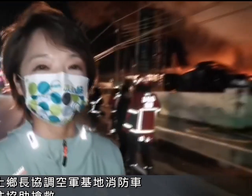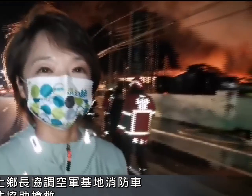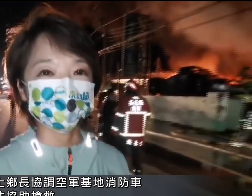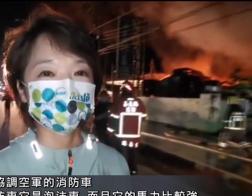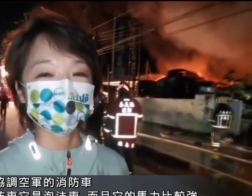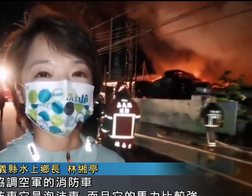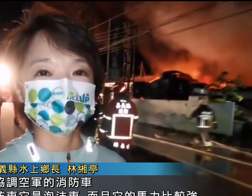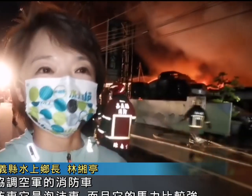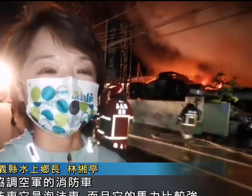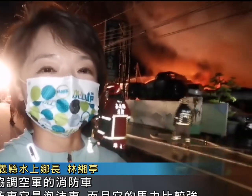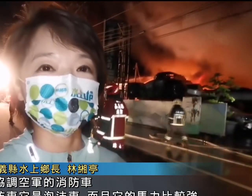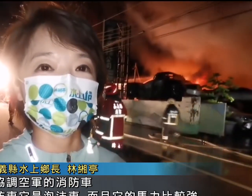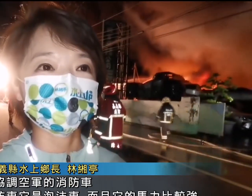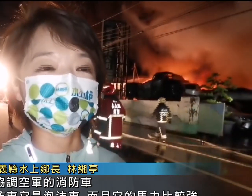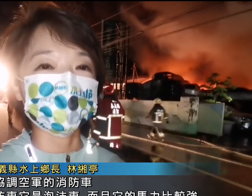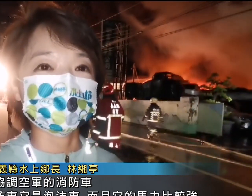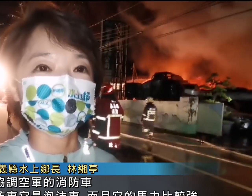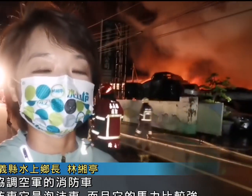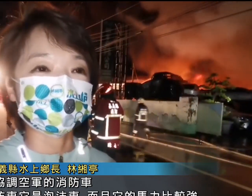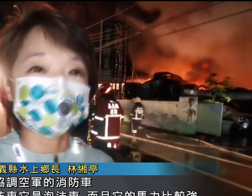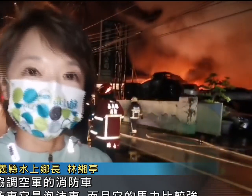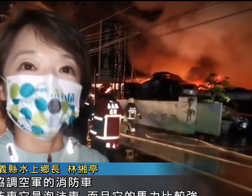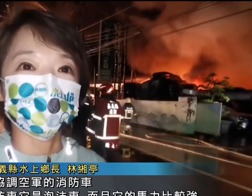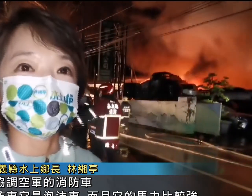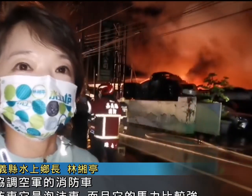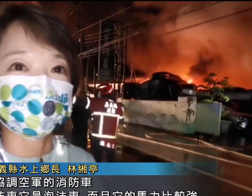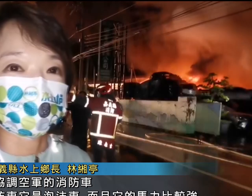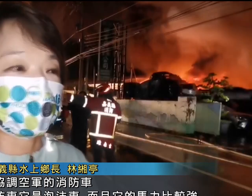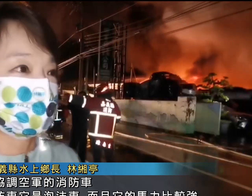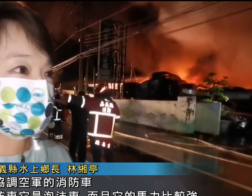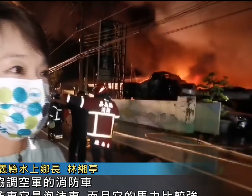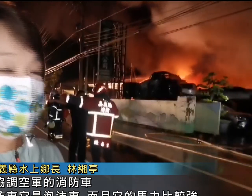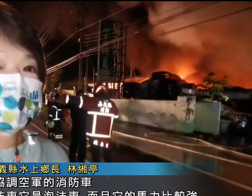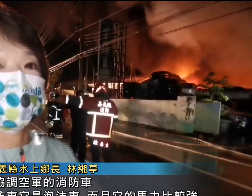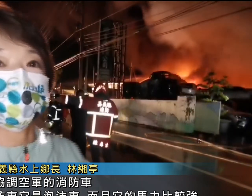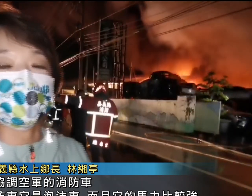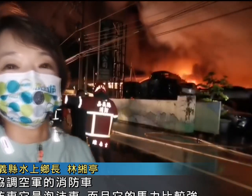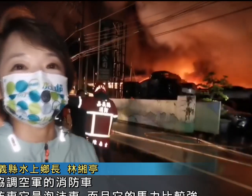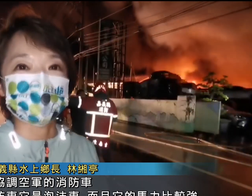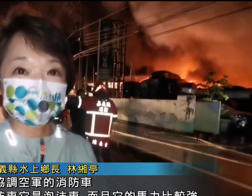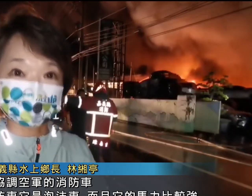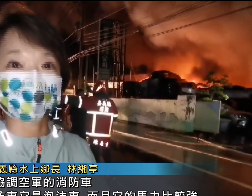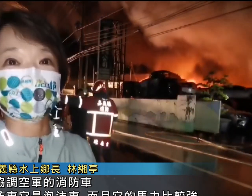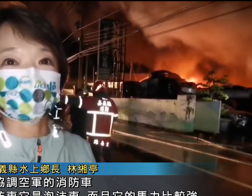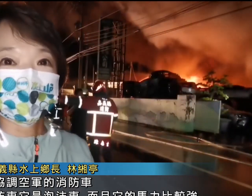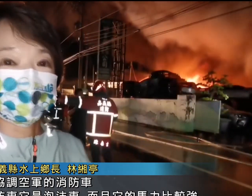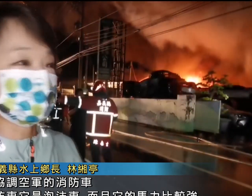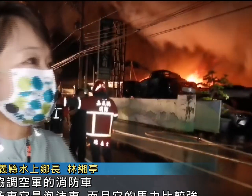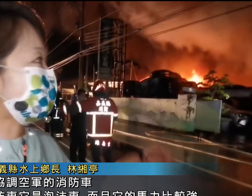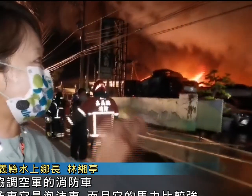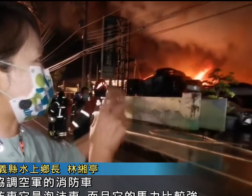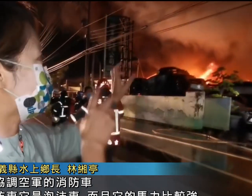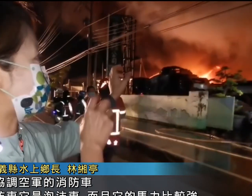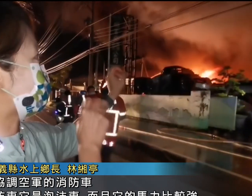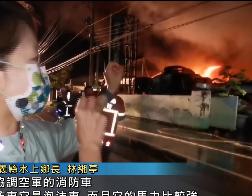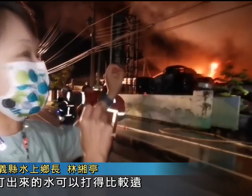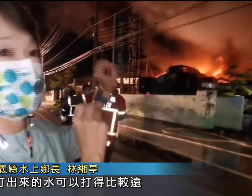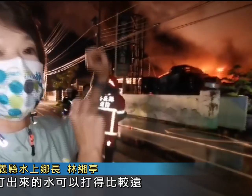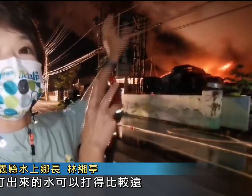调那个空军的那个消防车，那消防车它是泡沫车，而且它那个可能它的马力比较强，因为它那个打出来的水